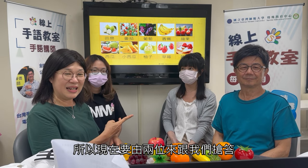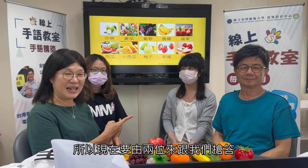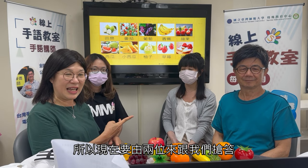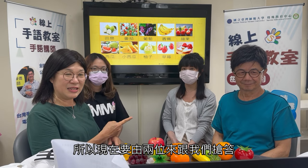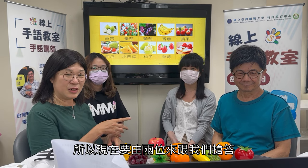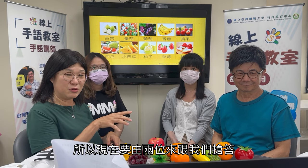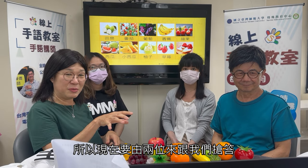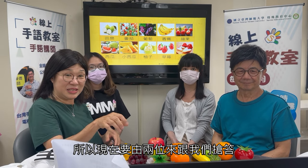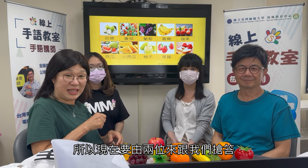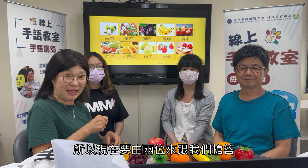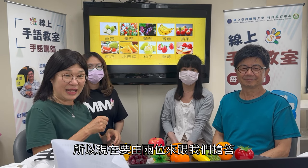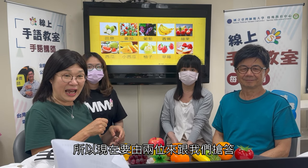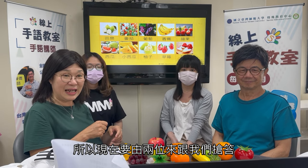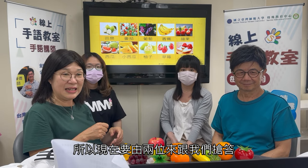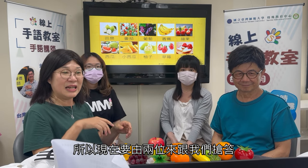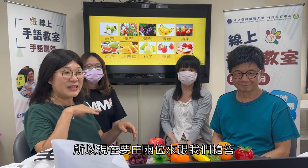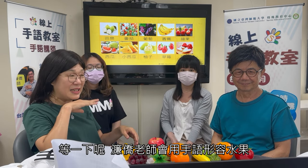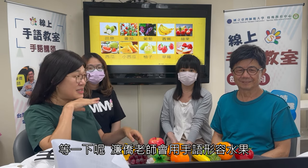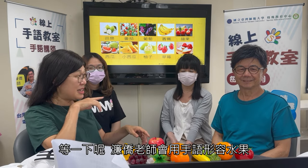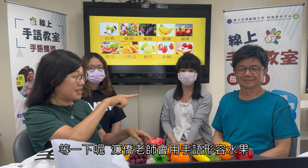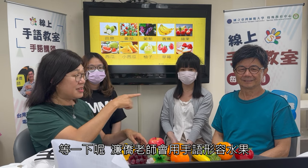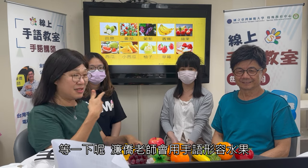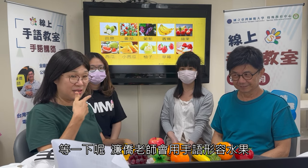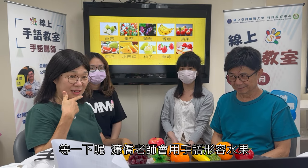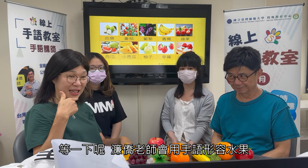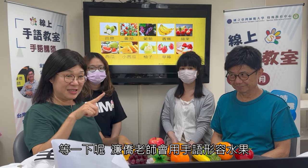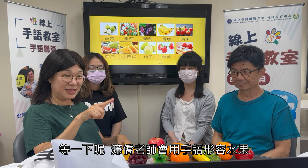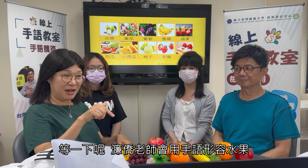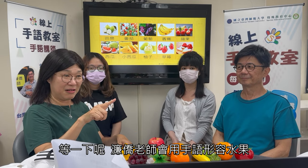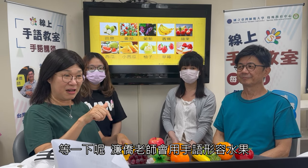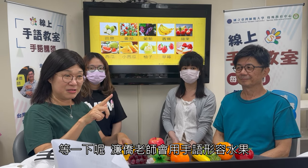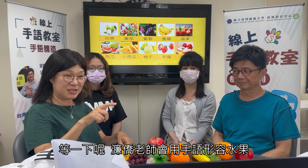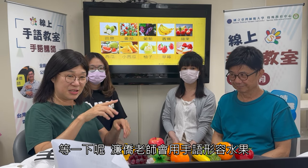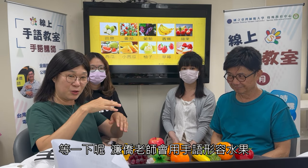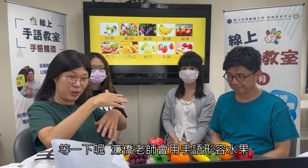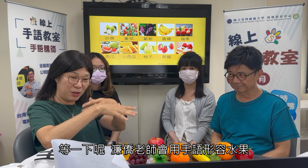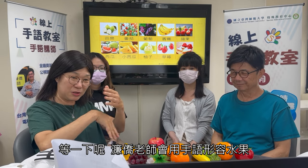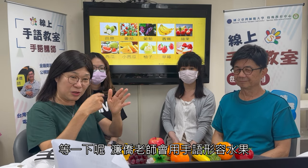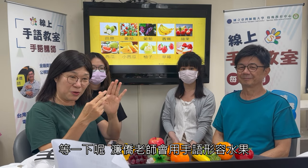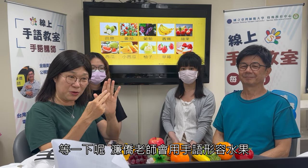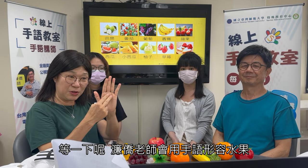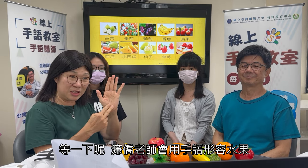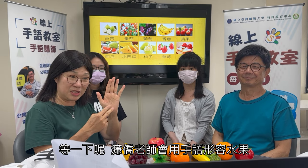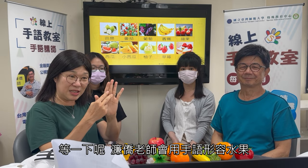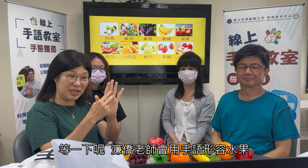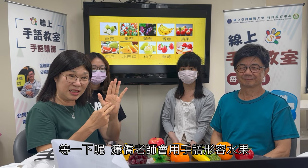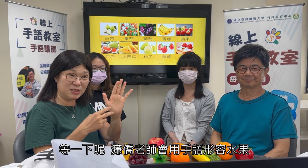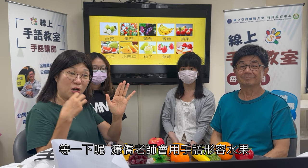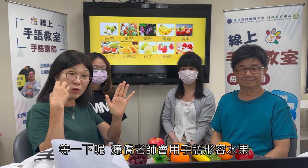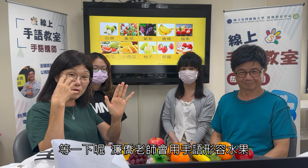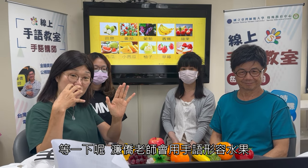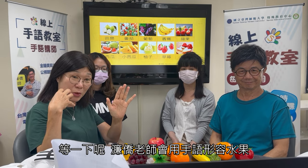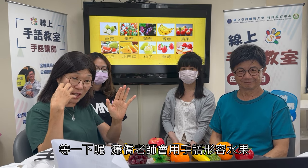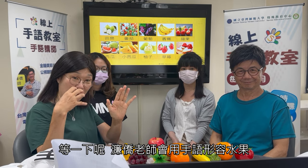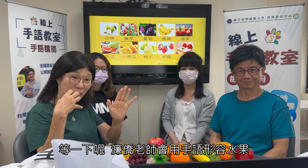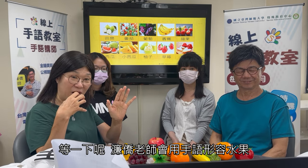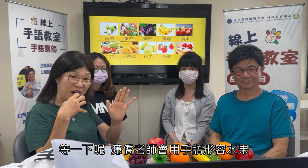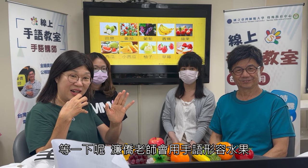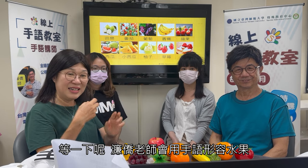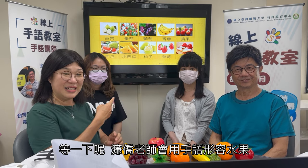来跟我们抢答，等一下呢，连桥老师会用手语形容水果，然